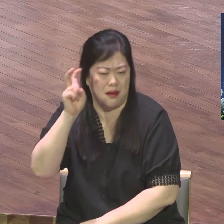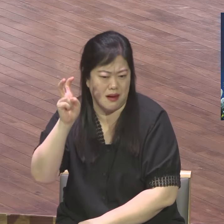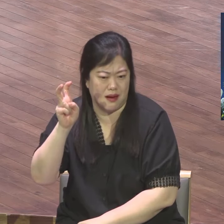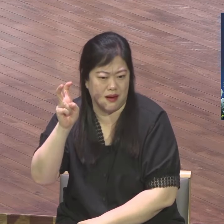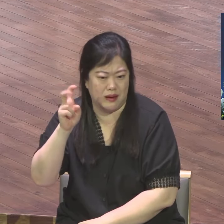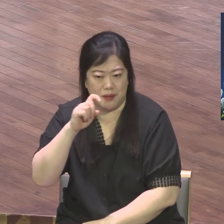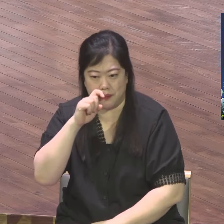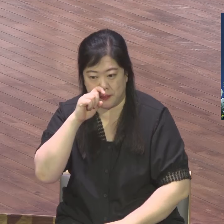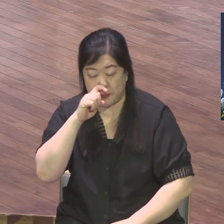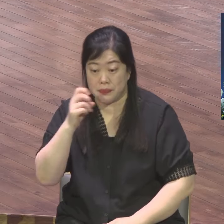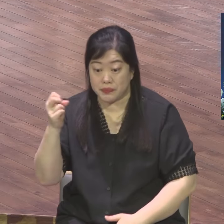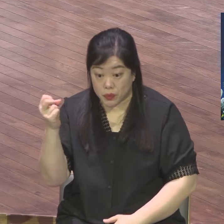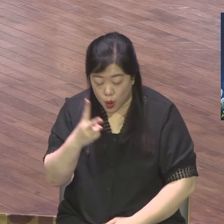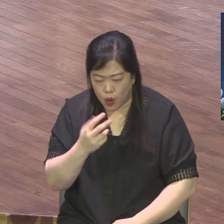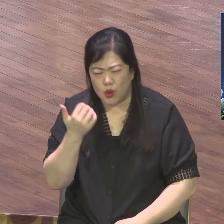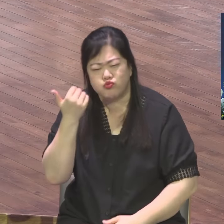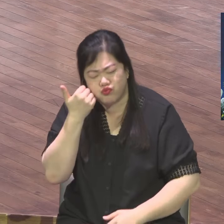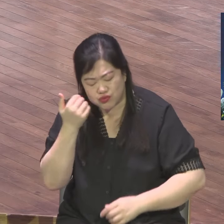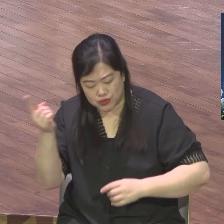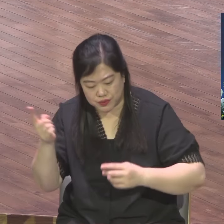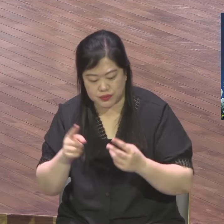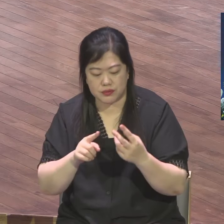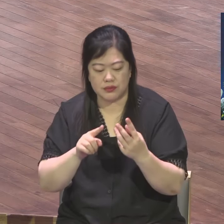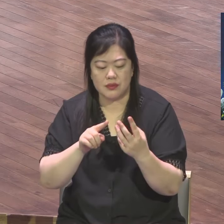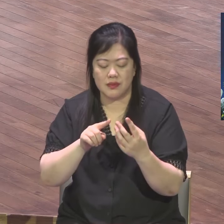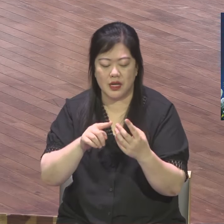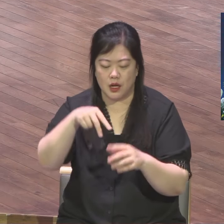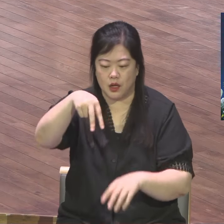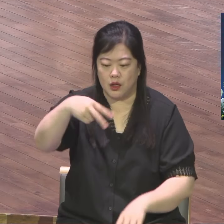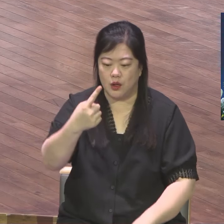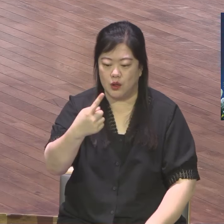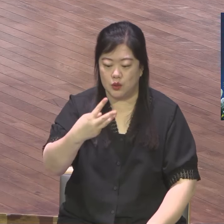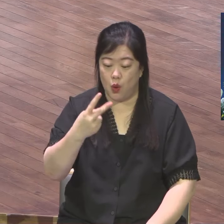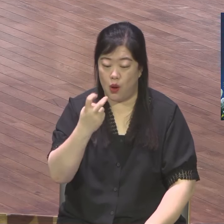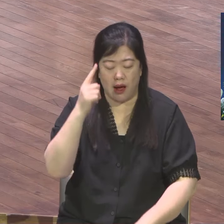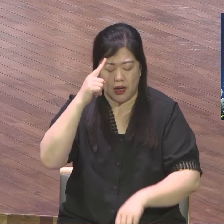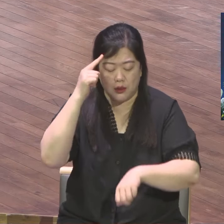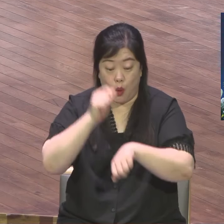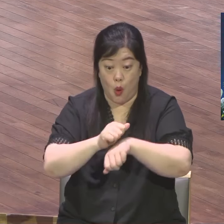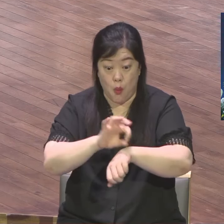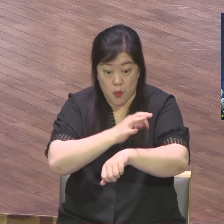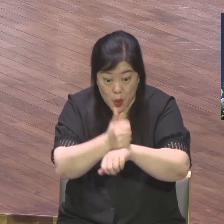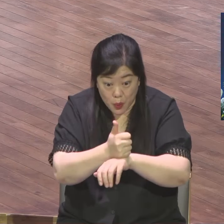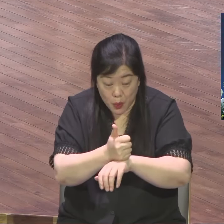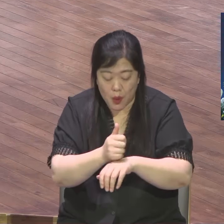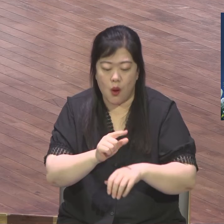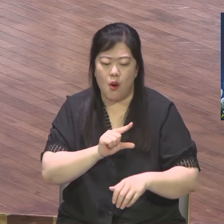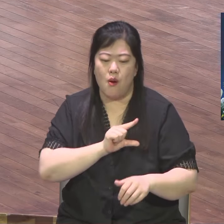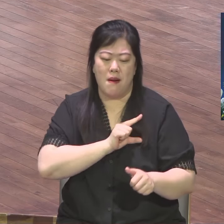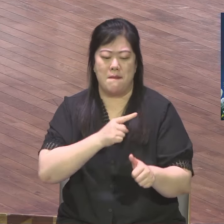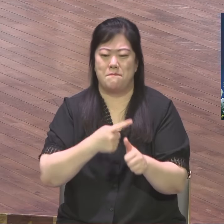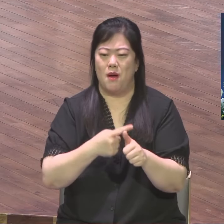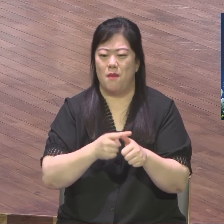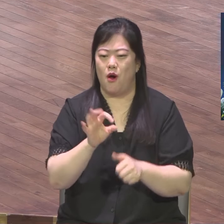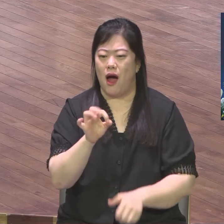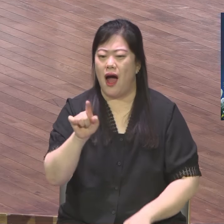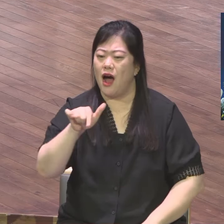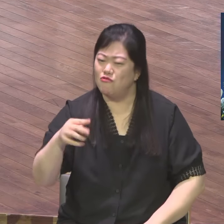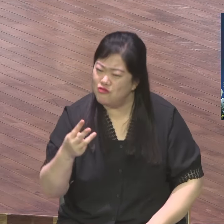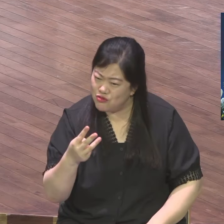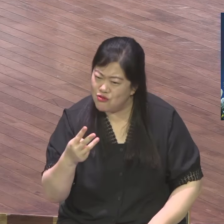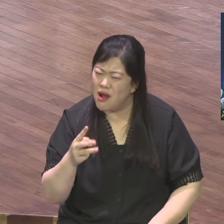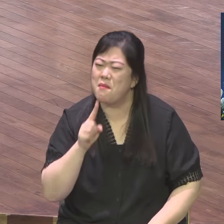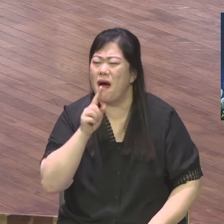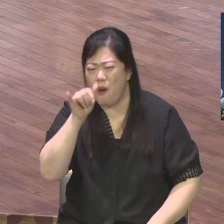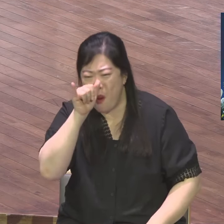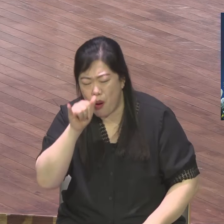다른 명칭이라는 의견도 있고 이스라엘의 왕이 아니라 이방의 왕으로서 하나님을 믿게 된 왕일 것이라고 추측도